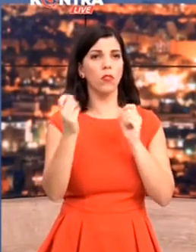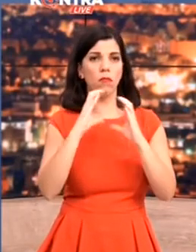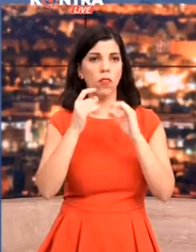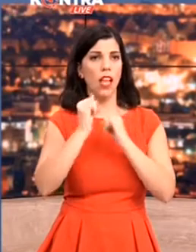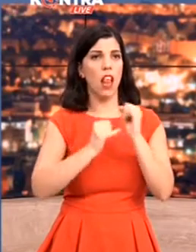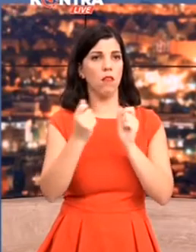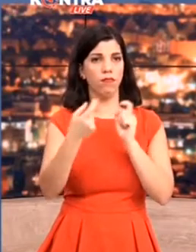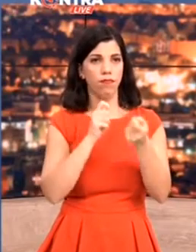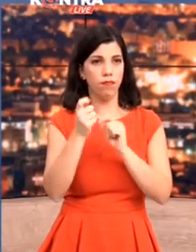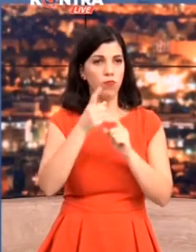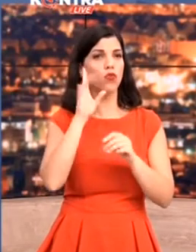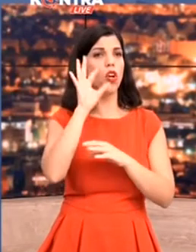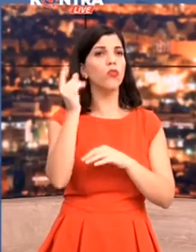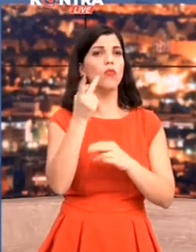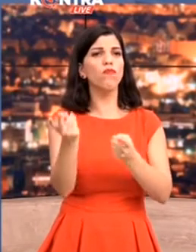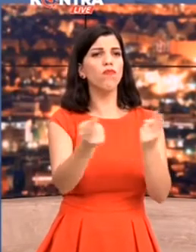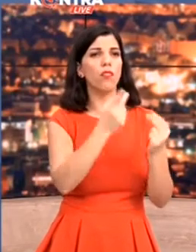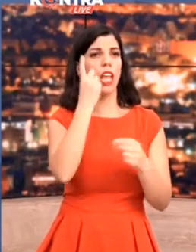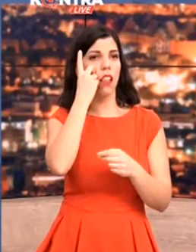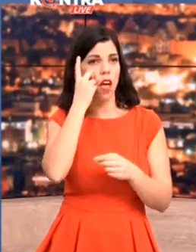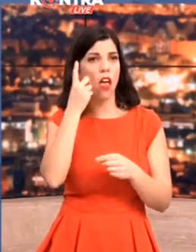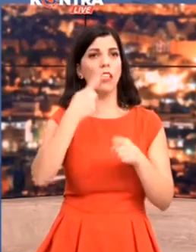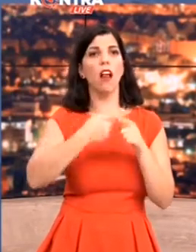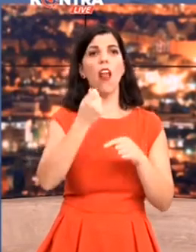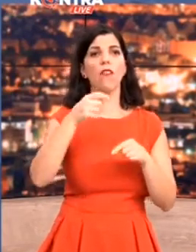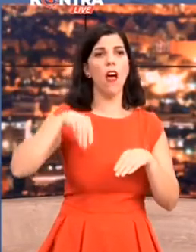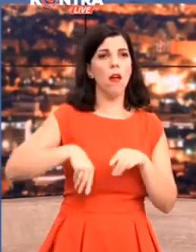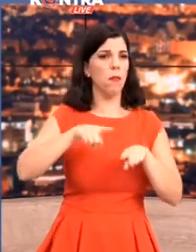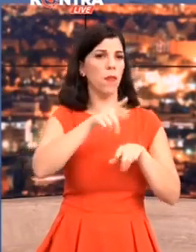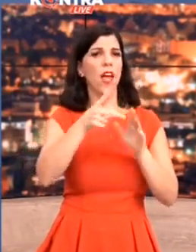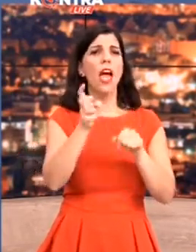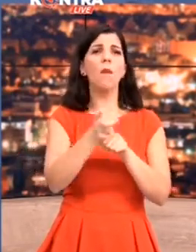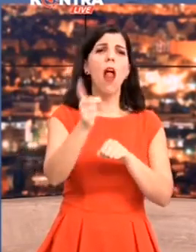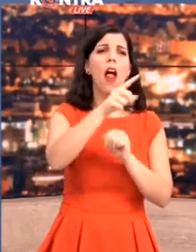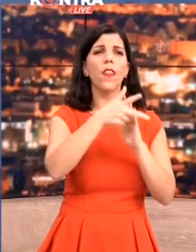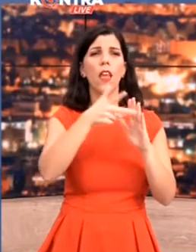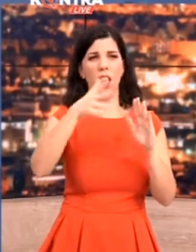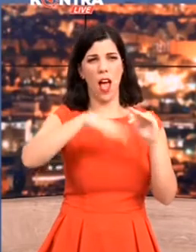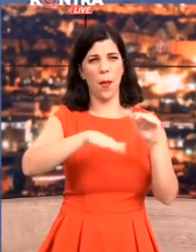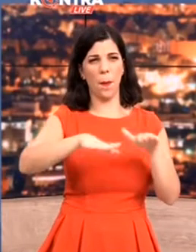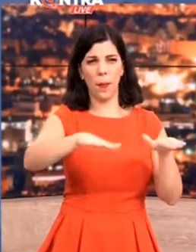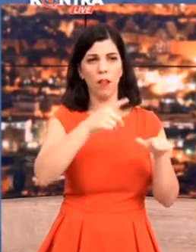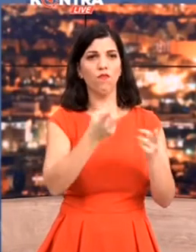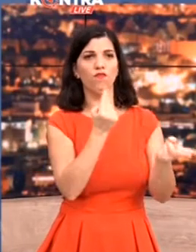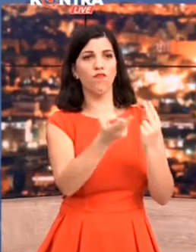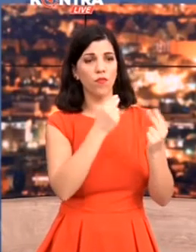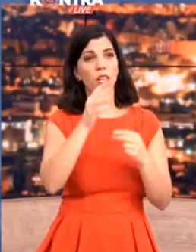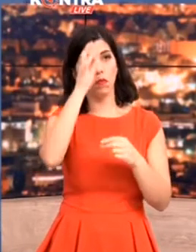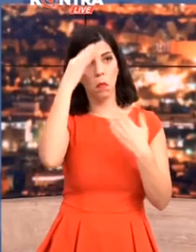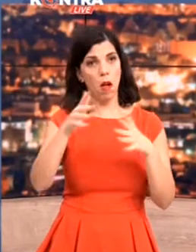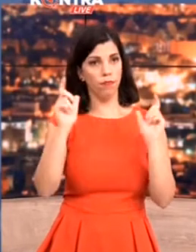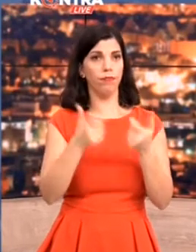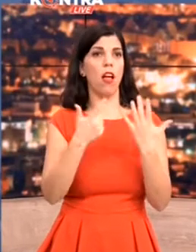μέσα κοινωνικής δικτύωσης, ενώ στόχος τους ήταν κινητά τηλέφωνα και χρήματα που είχαν πάνω τους οι άλλοι ανήλικοι. Συνολικά οι